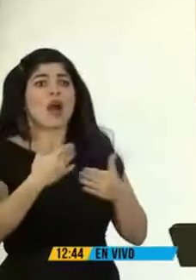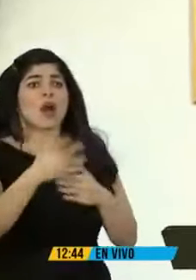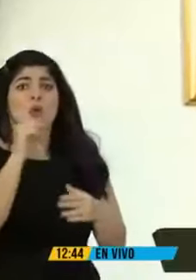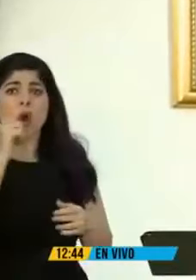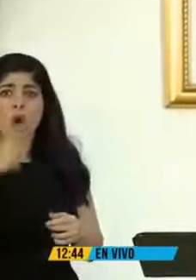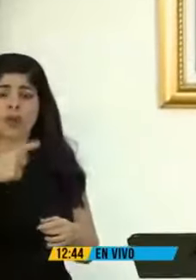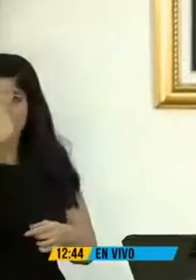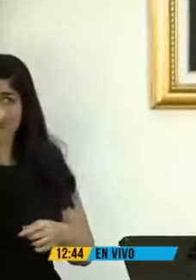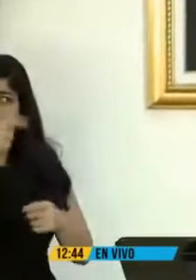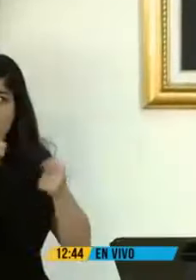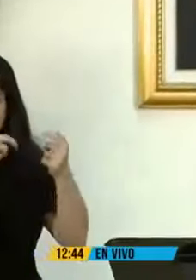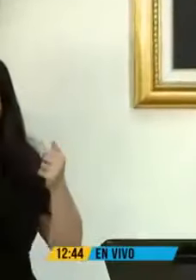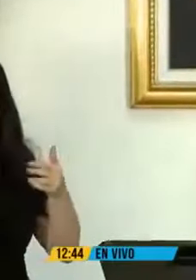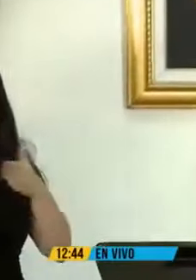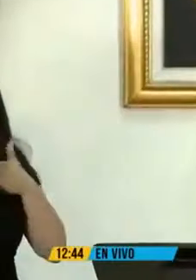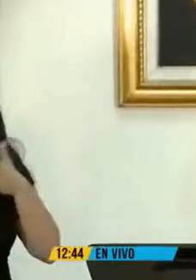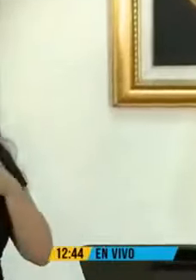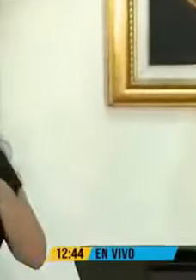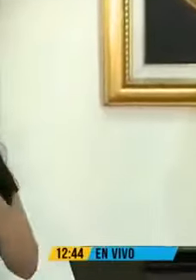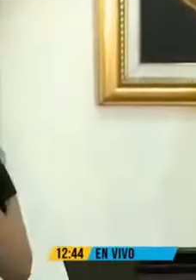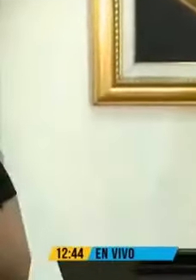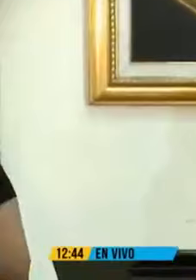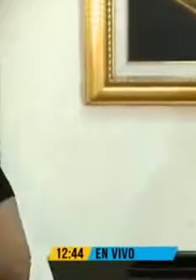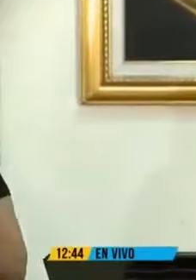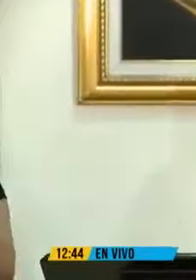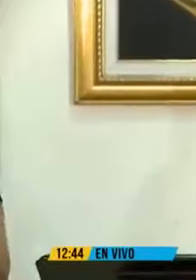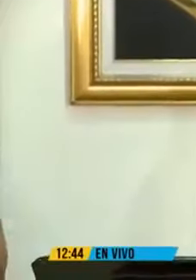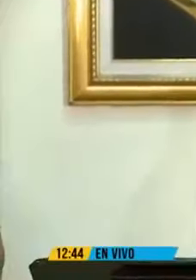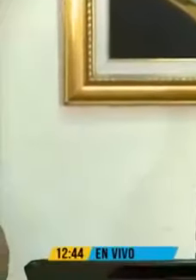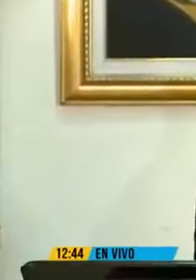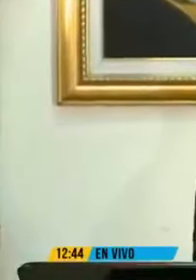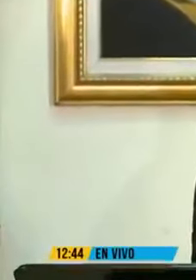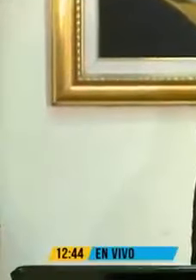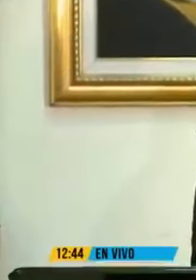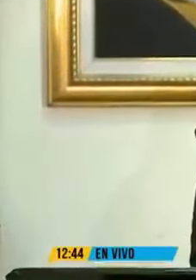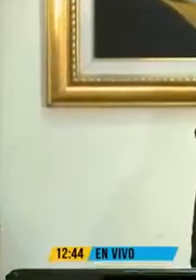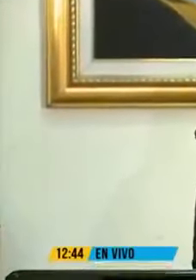que de momento sí, se van a hacer unas valoraciones en horas de la tarde.